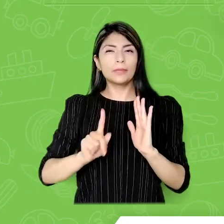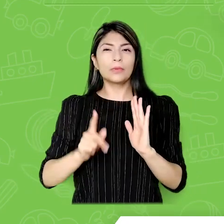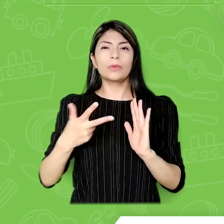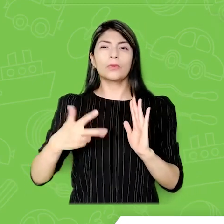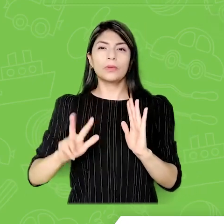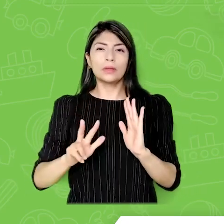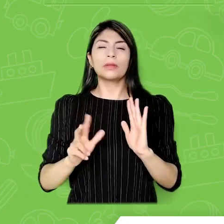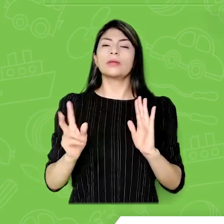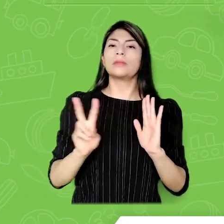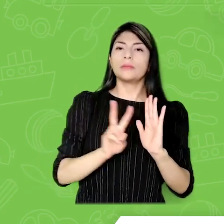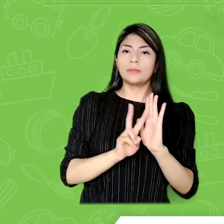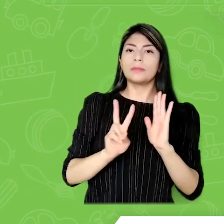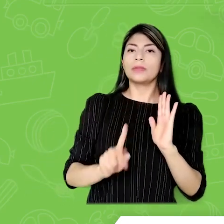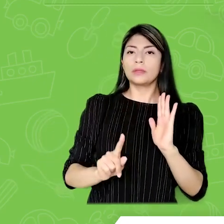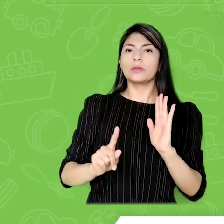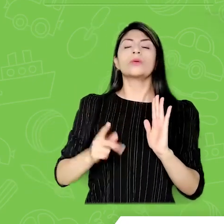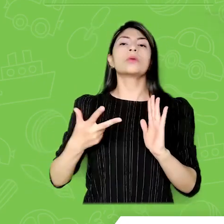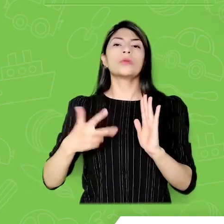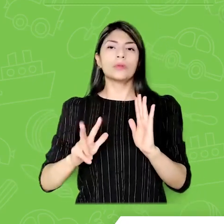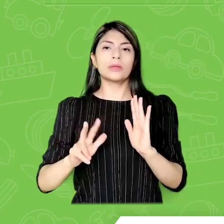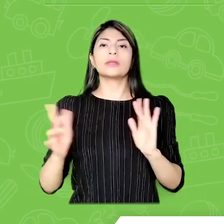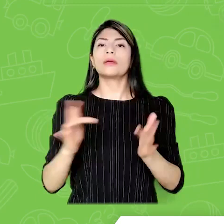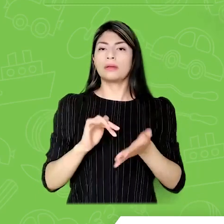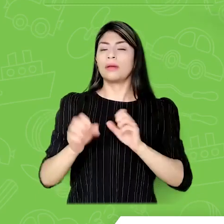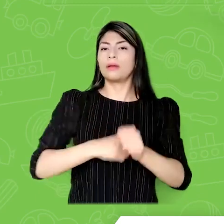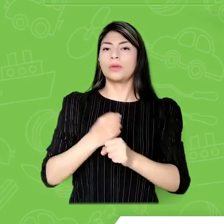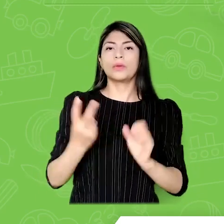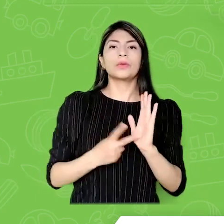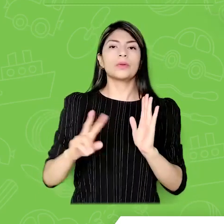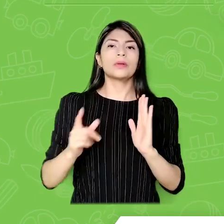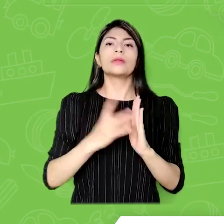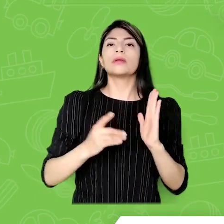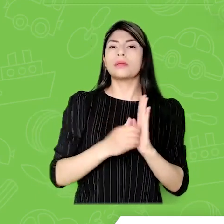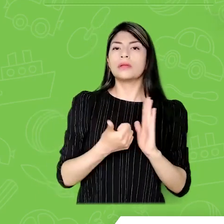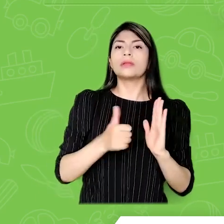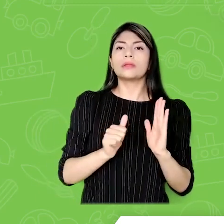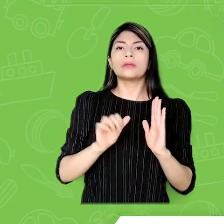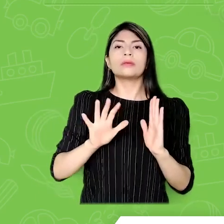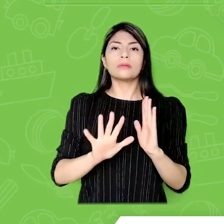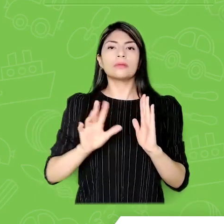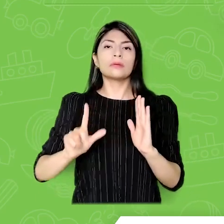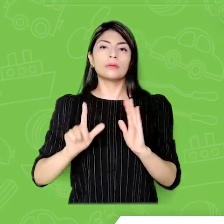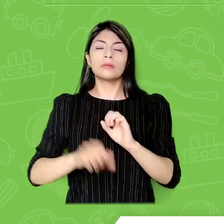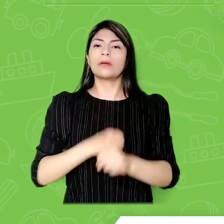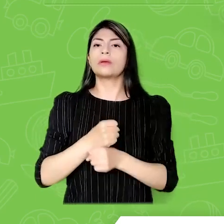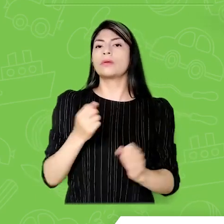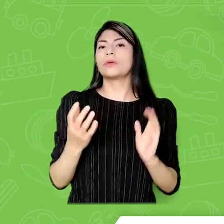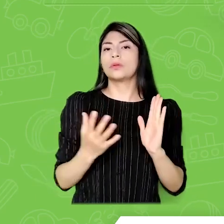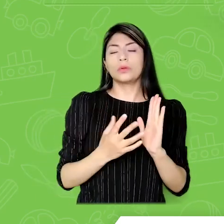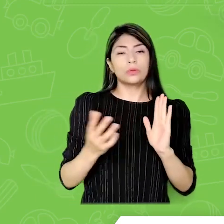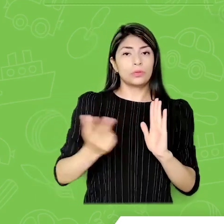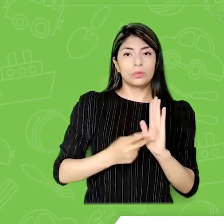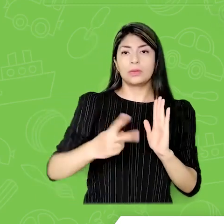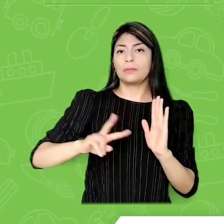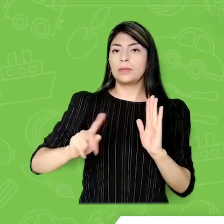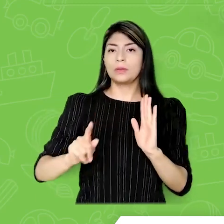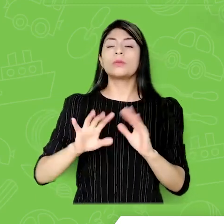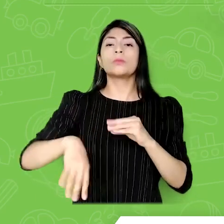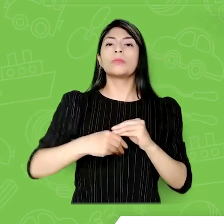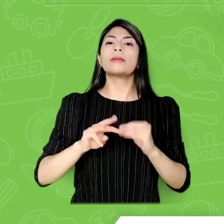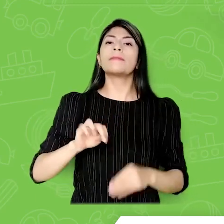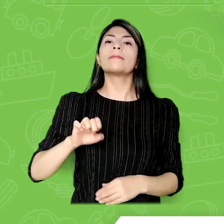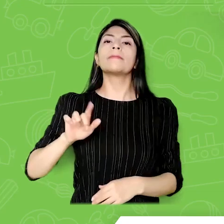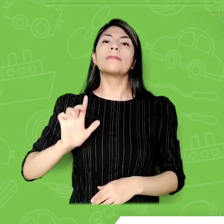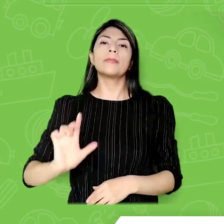decreto 952 de 2021, el MEFCL vigente de la entidad, con base en el cual se realiza este proceso